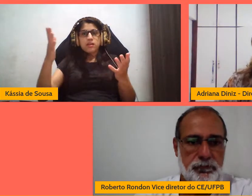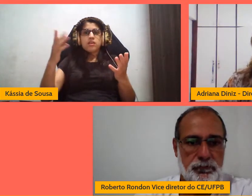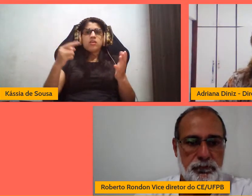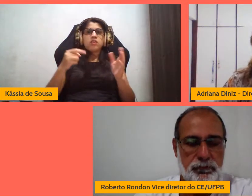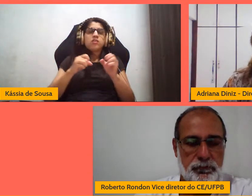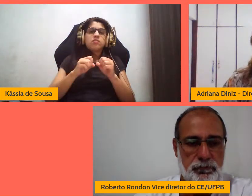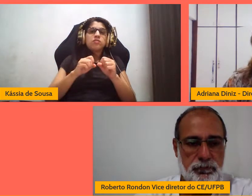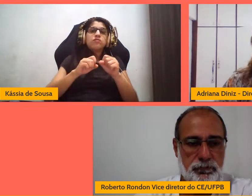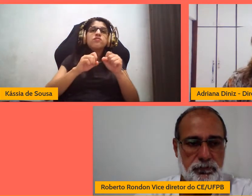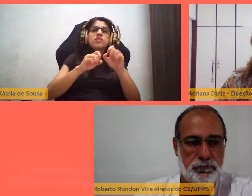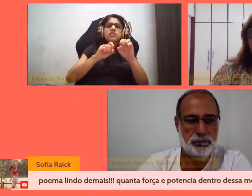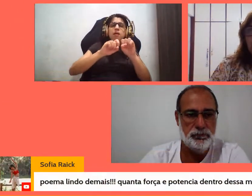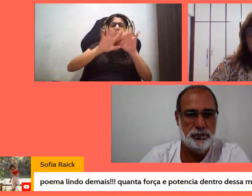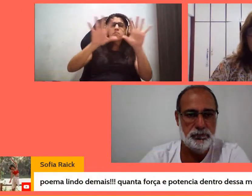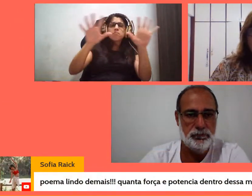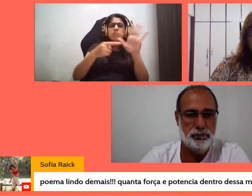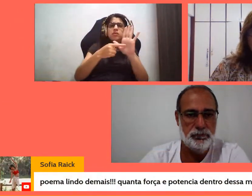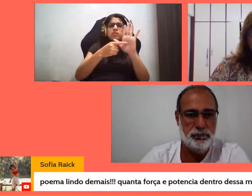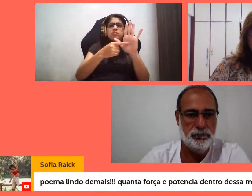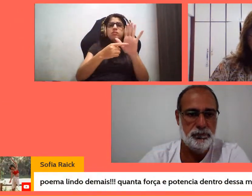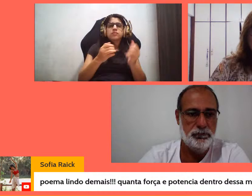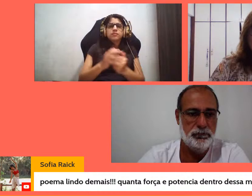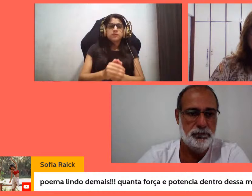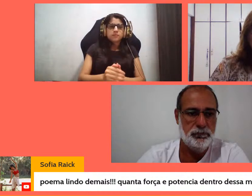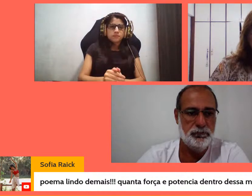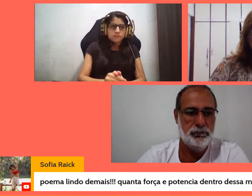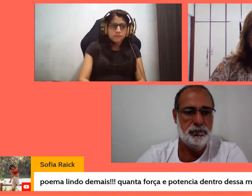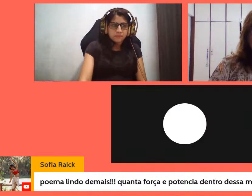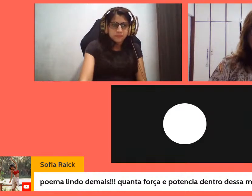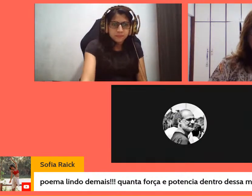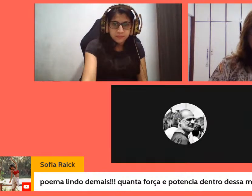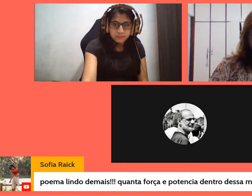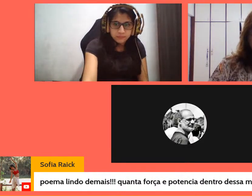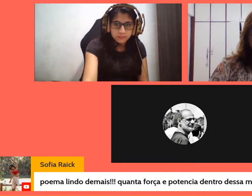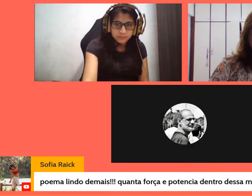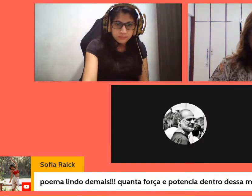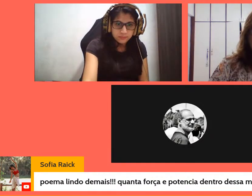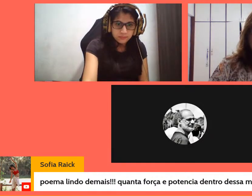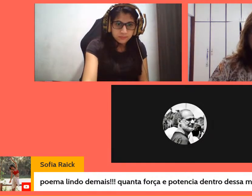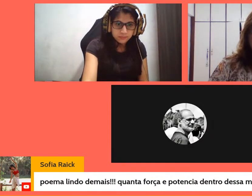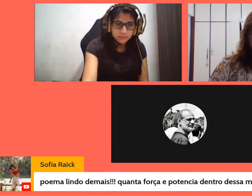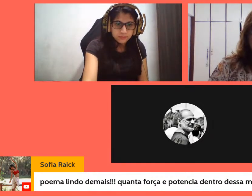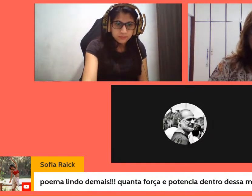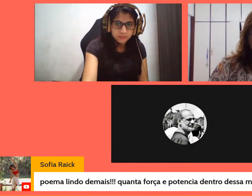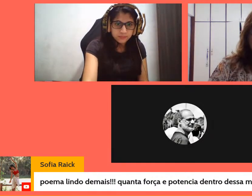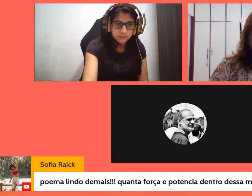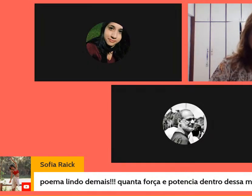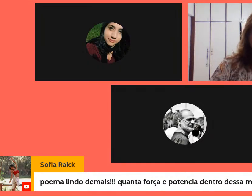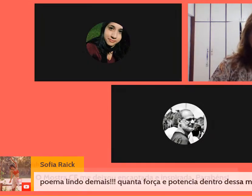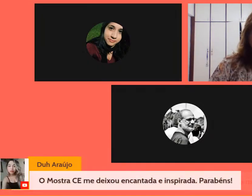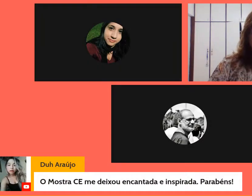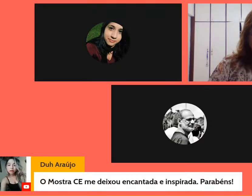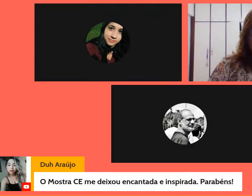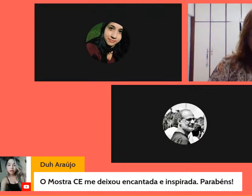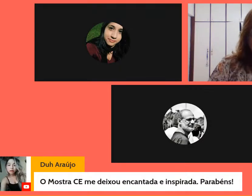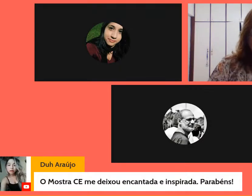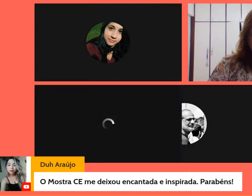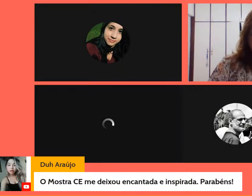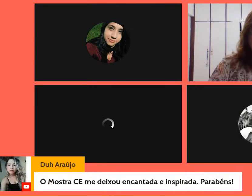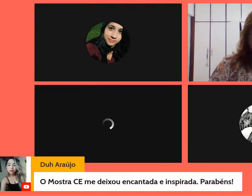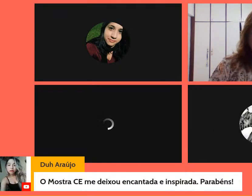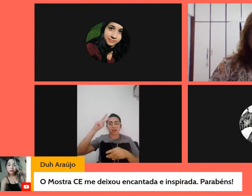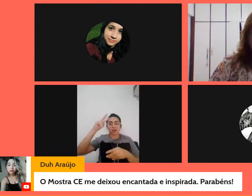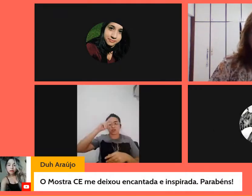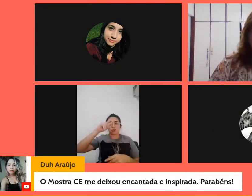gente assim, muitos elementos da história, né, da história do centro, da história